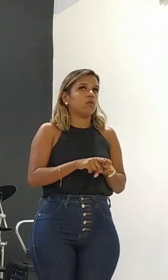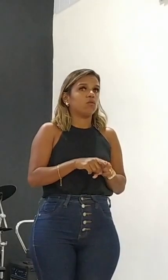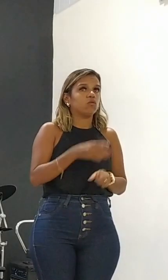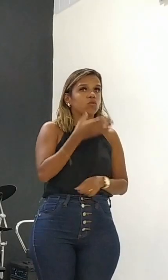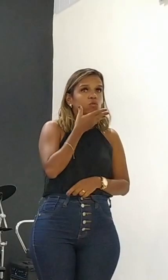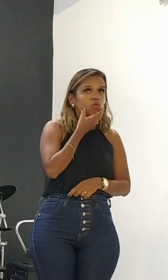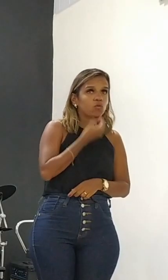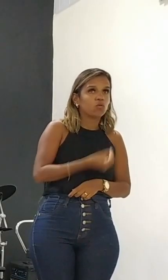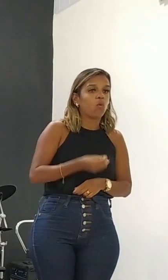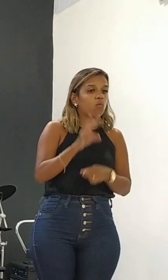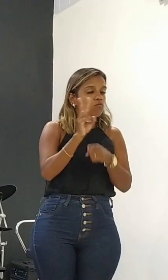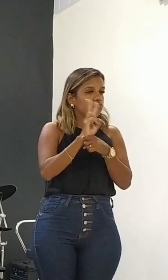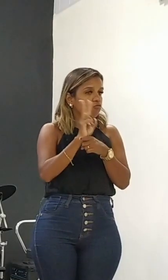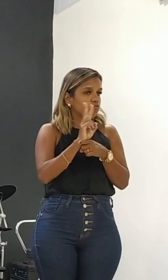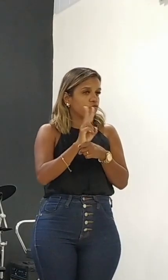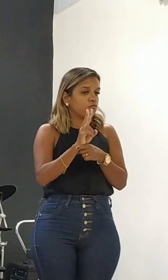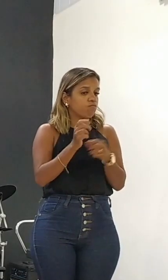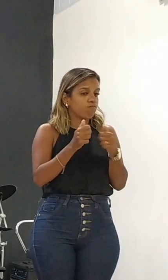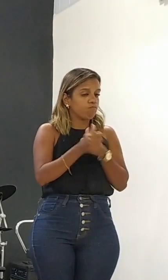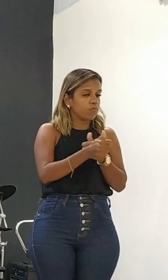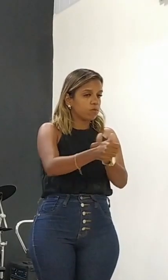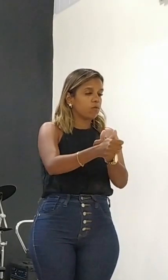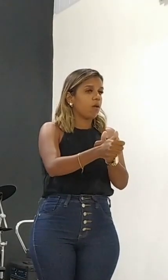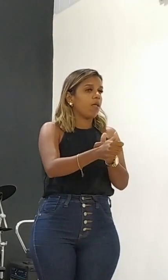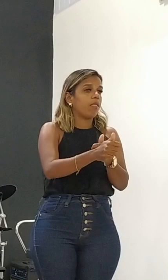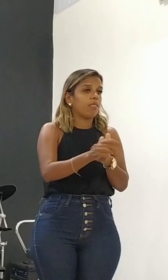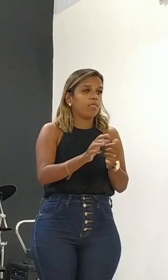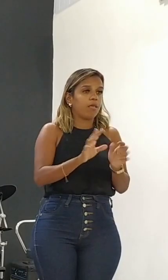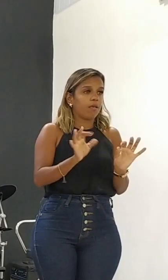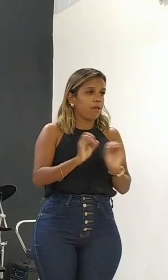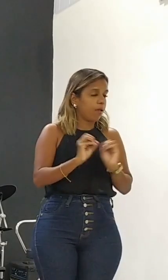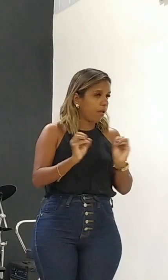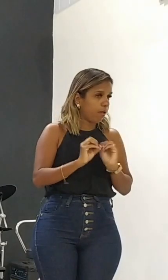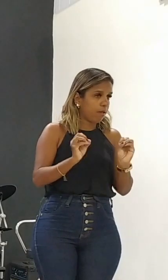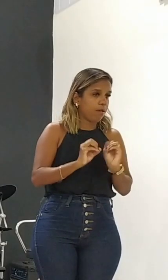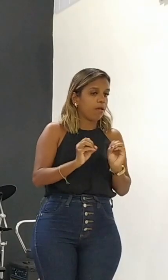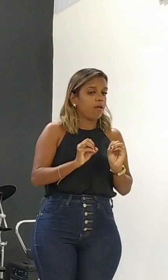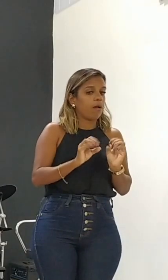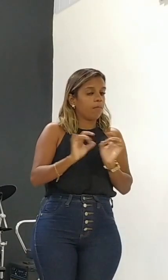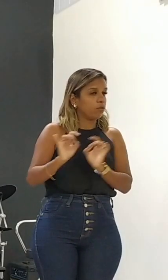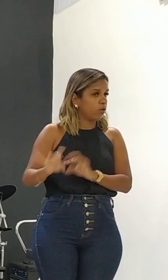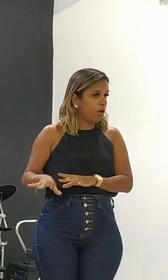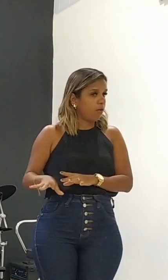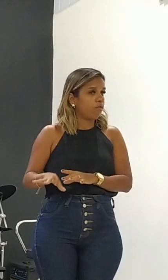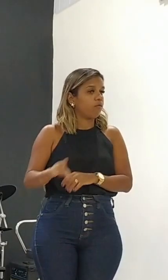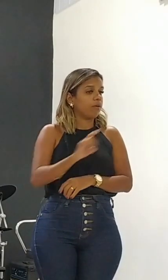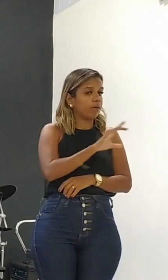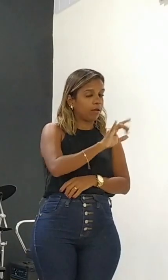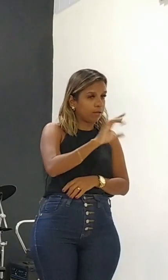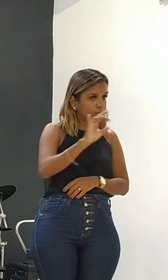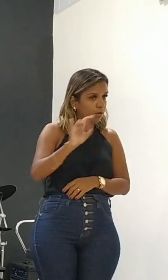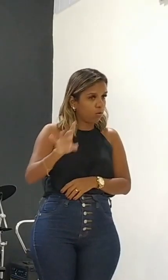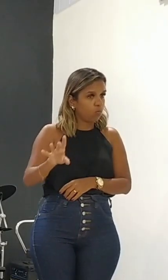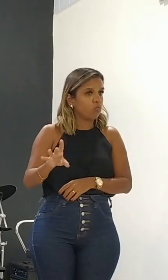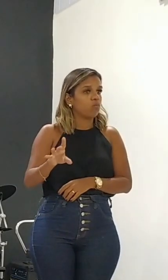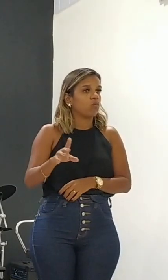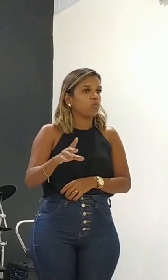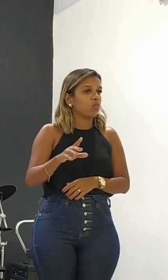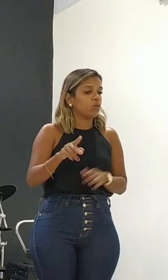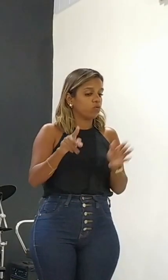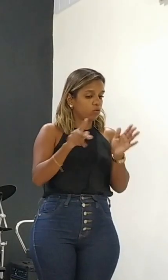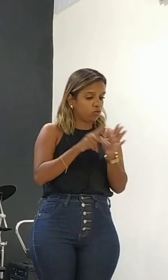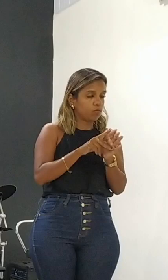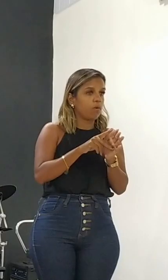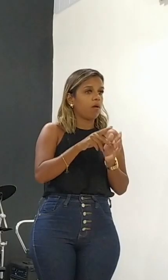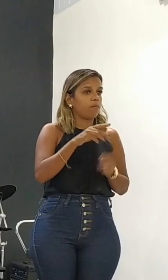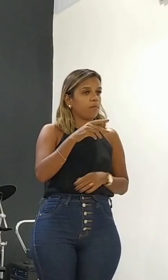os homens da guarda que me seguiam, largávamos as nossas vestes. Cada um ia com as suas armas à água. Até